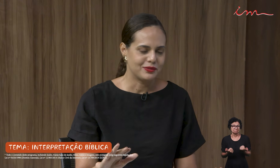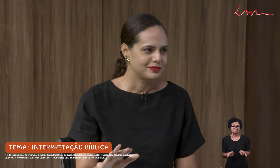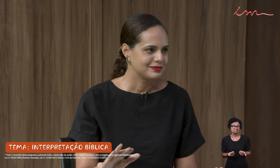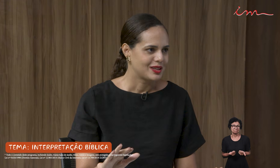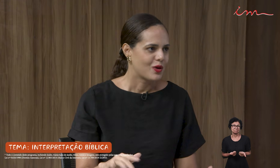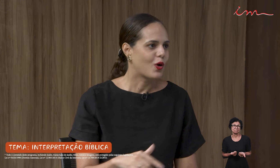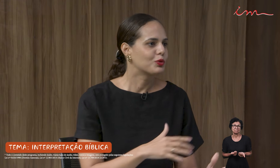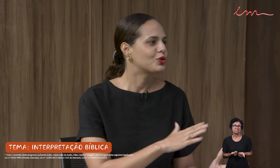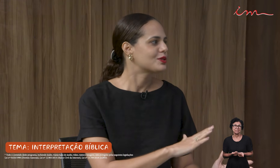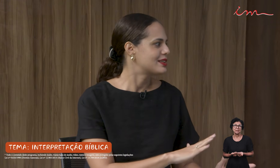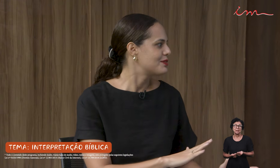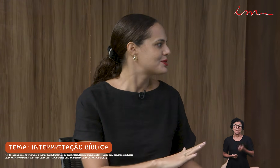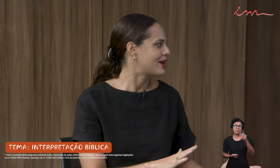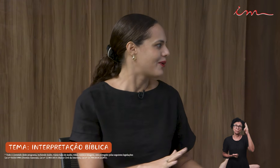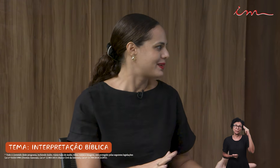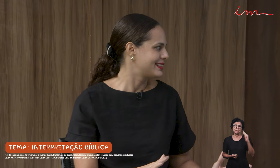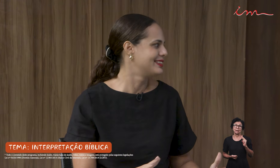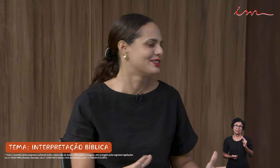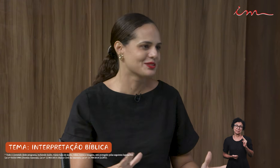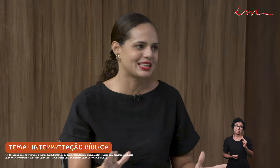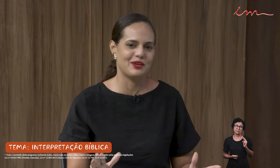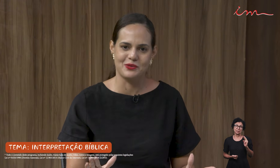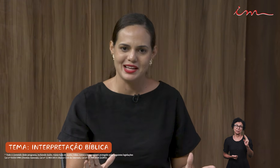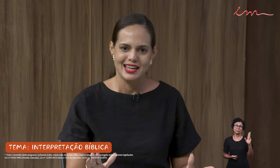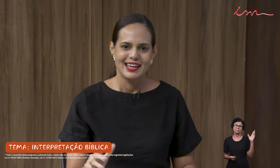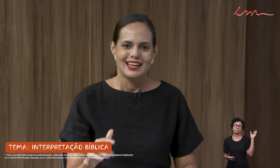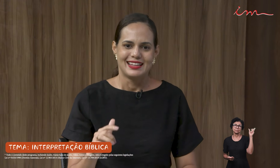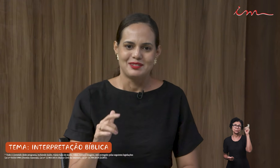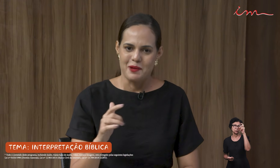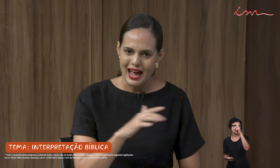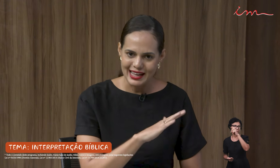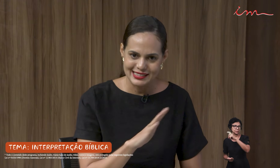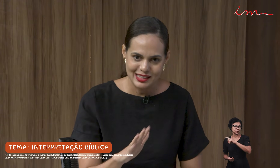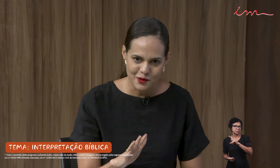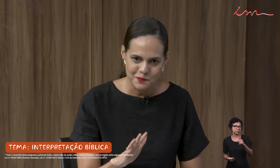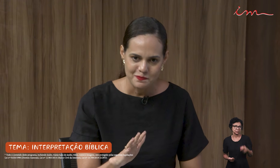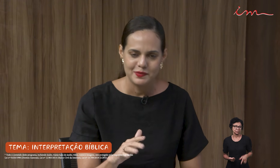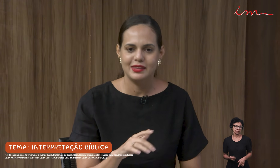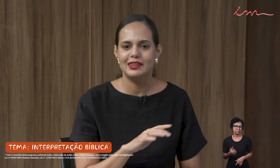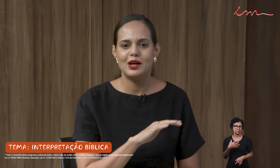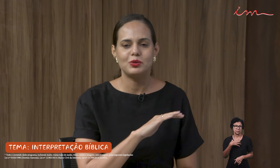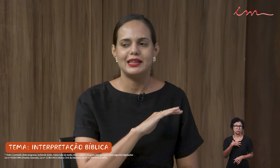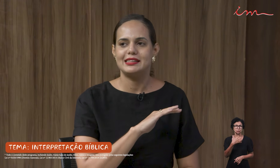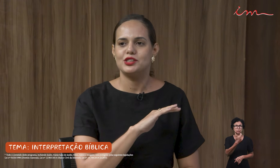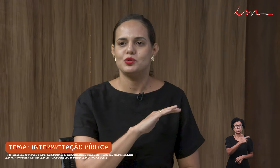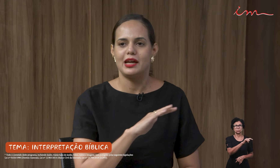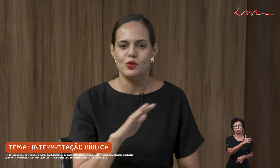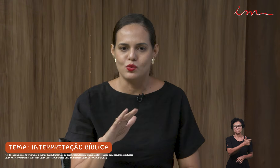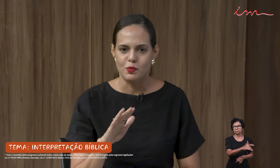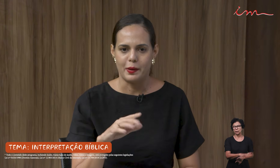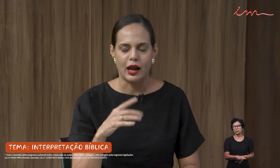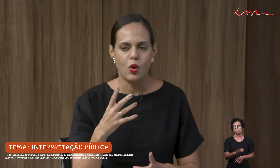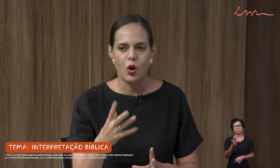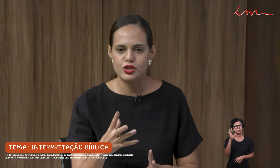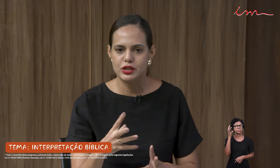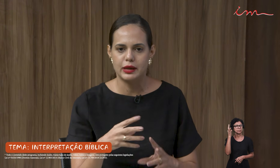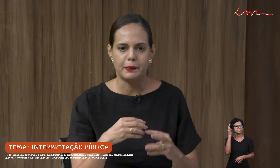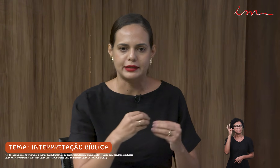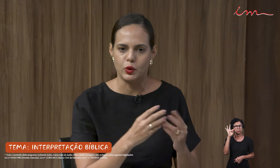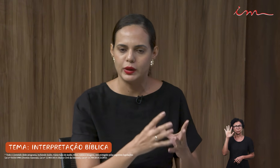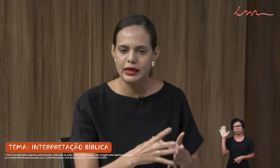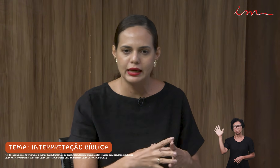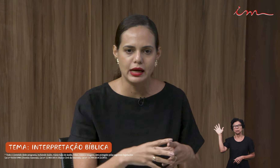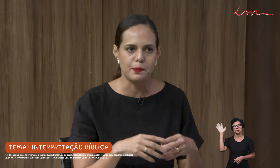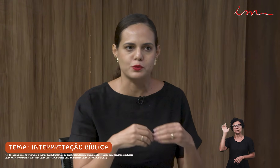sentido nenhum. Como todo serviço na obra do Senhor. Para a razão, não tem sentido nenhum. Para a lógica,